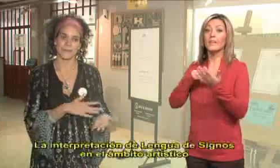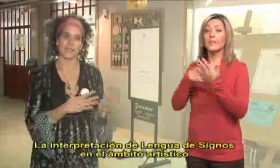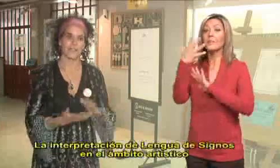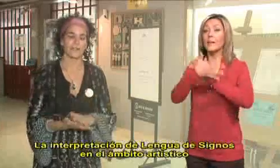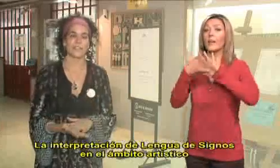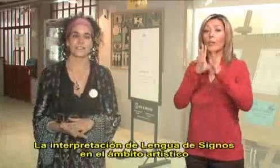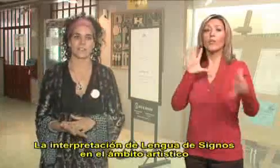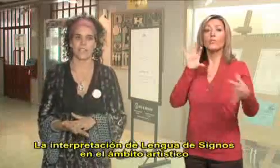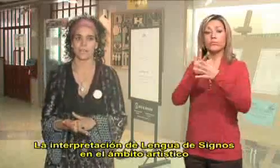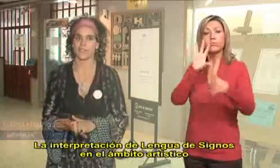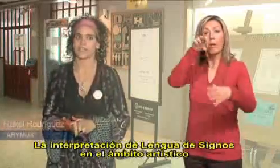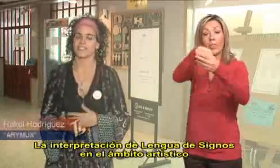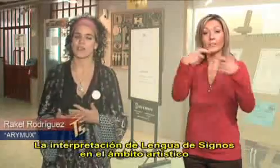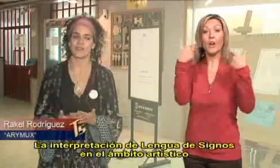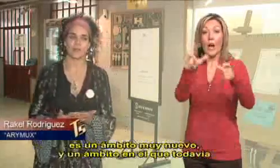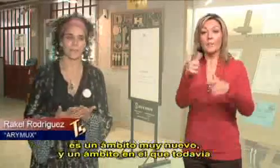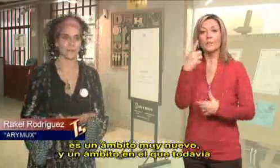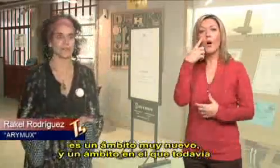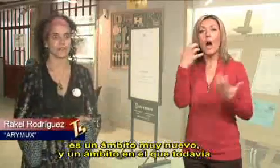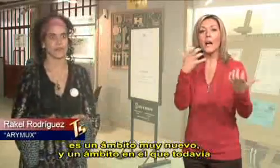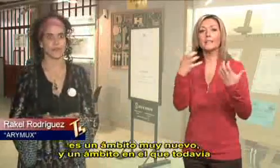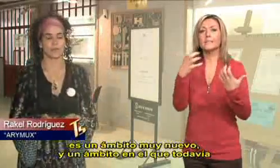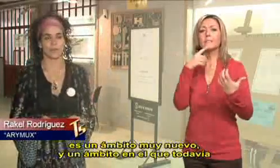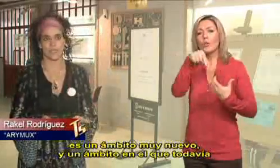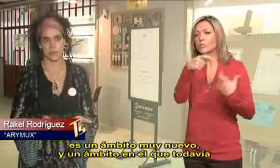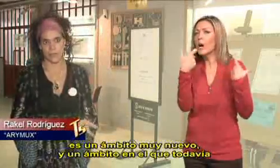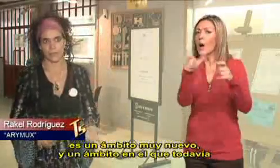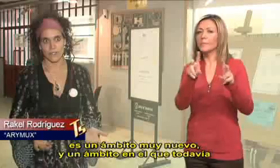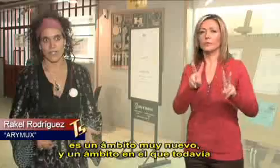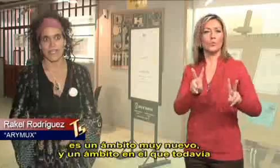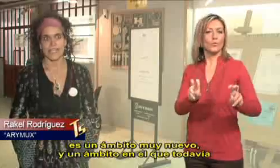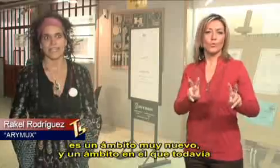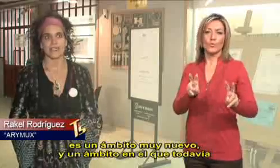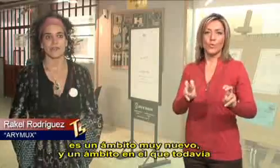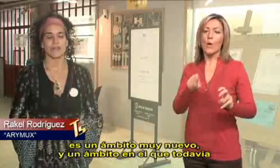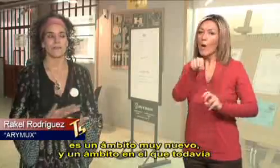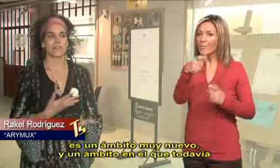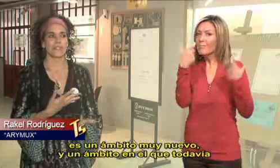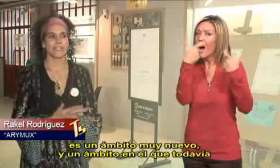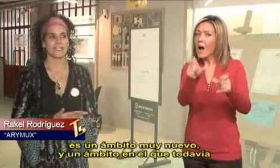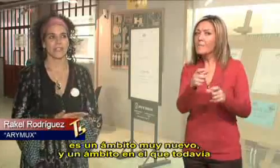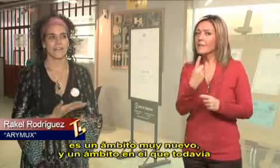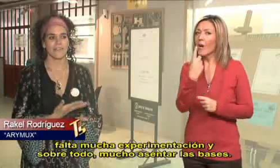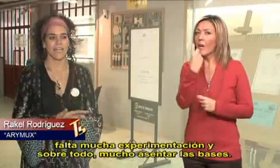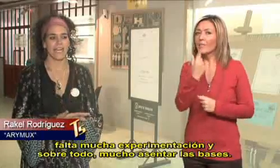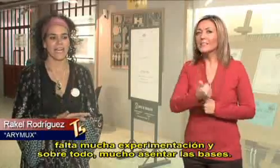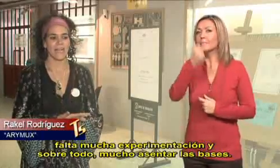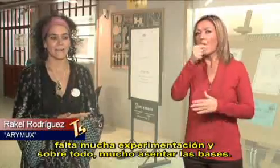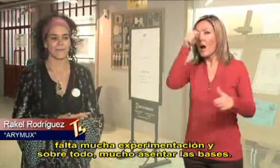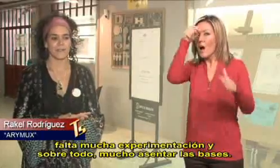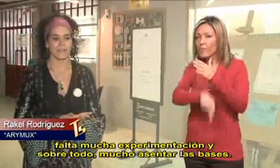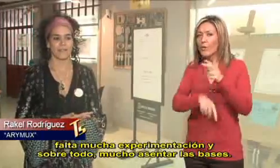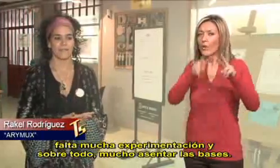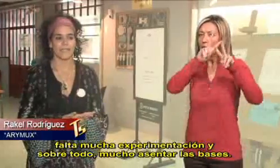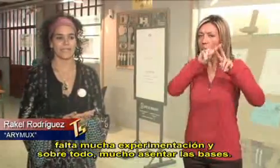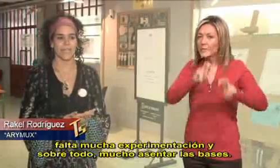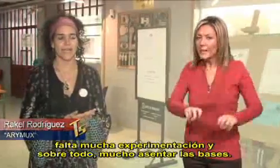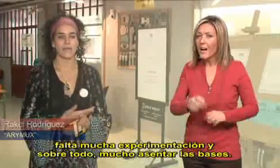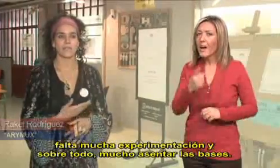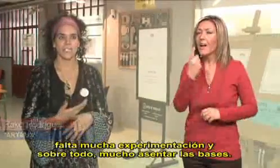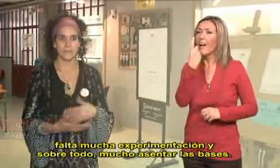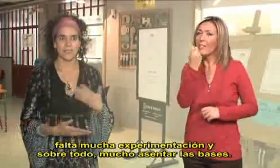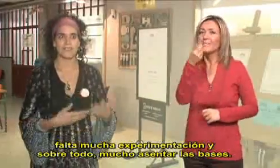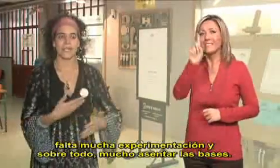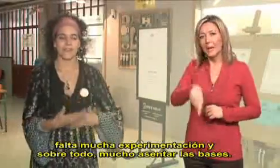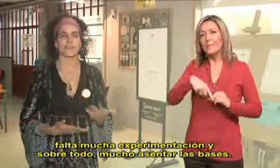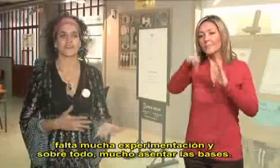La interpretación de lengua de signos en el ámbito artístico es un ámbito muy nuevo y un ámbito en el que todavía falta